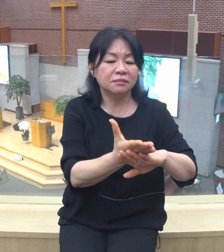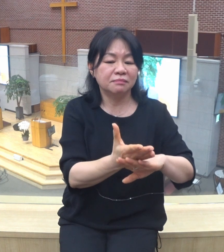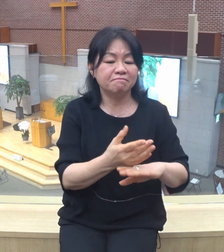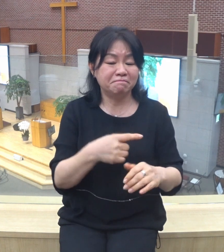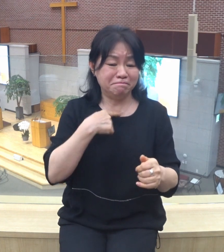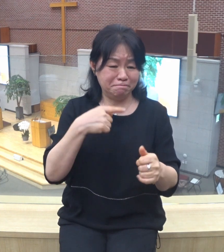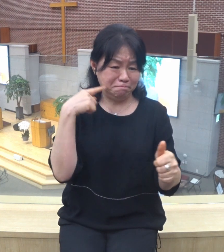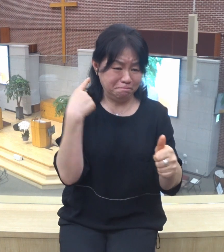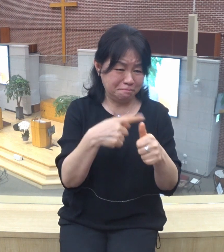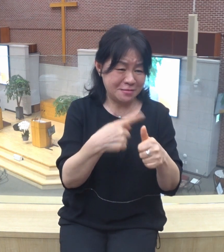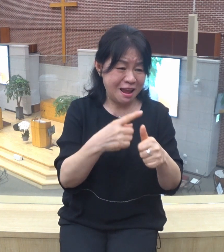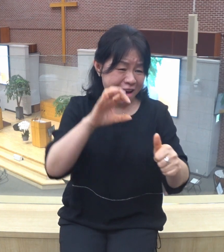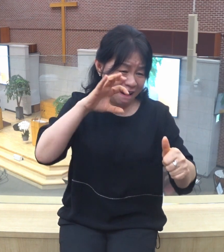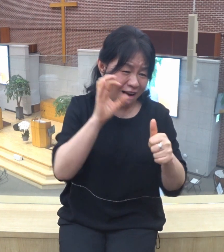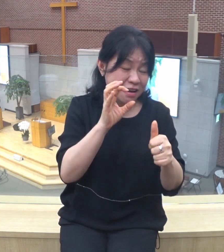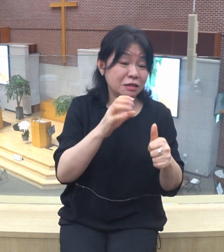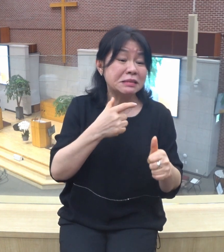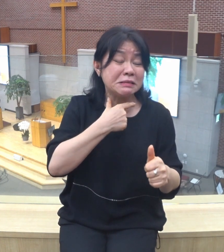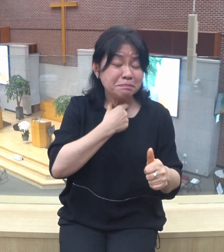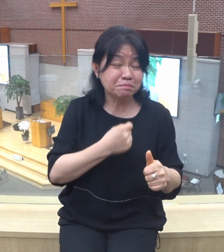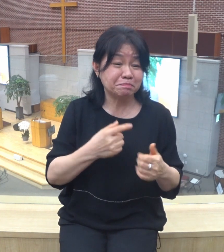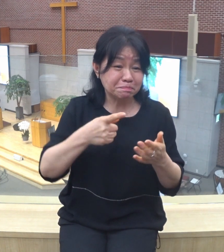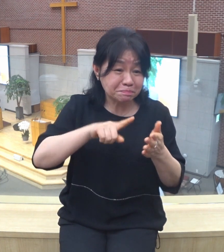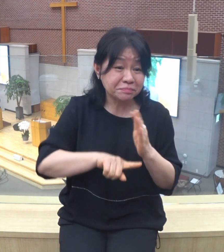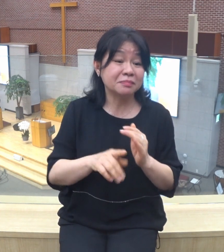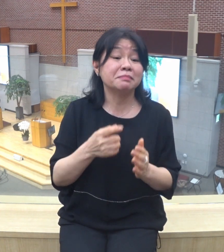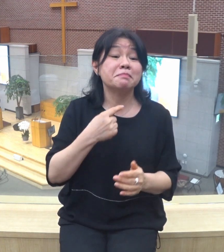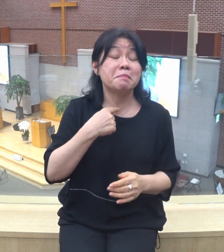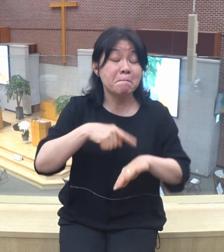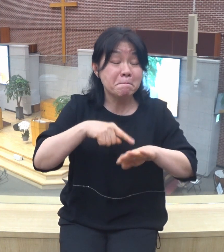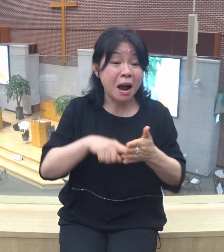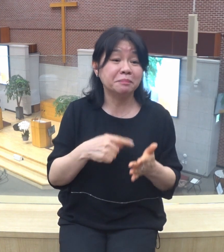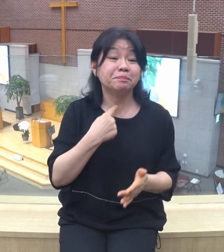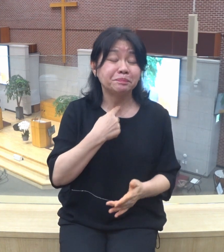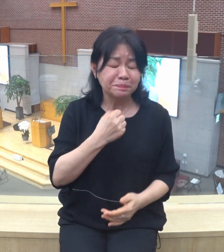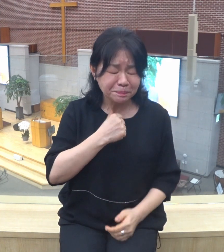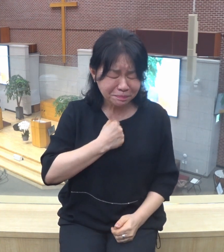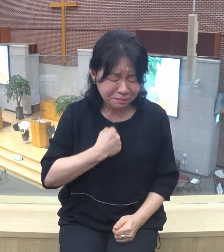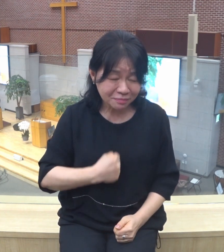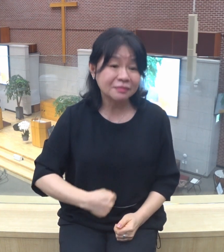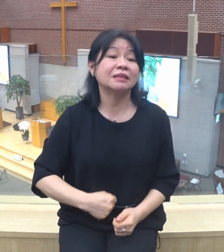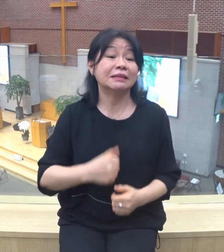그 소리들을 꼴떡 삼켰습니다. 그리고 숨을 고르고